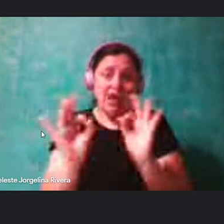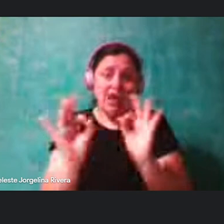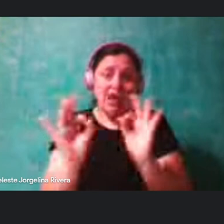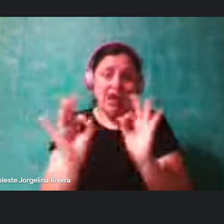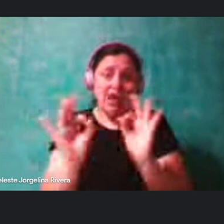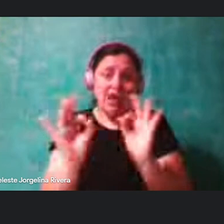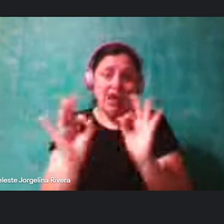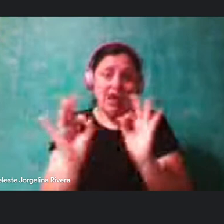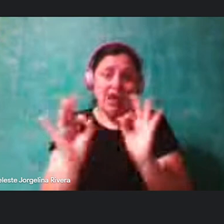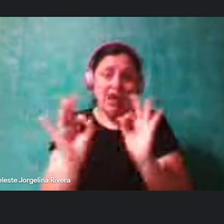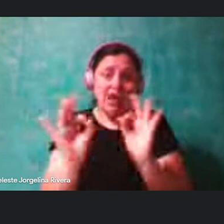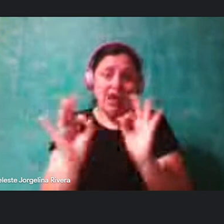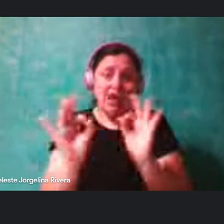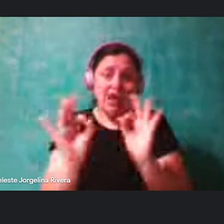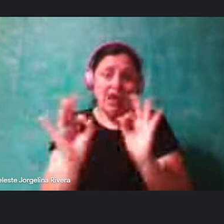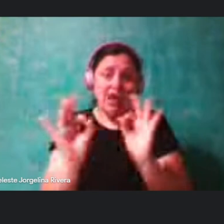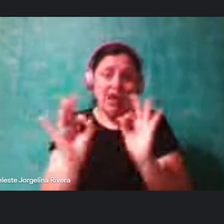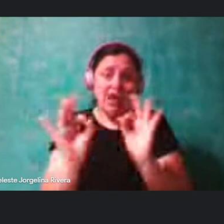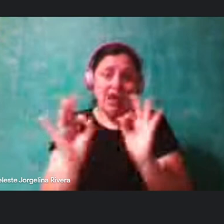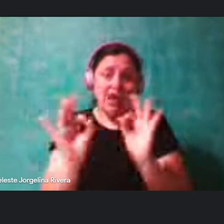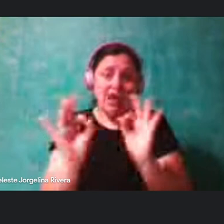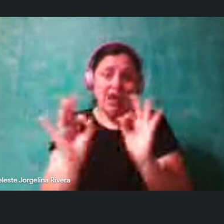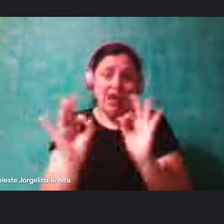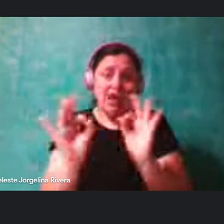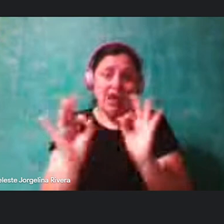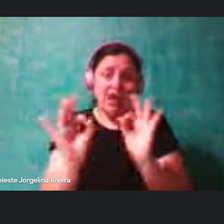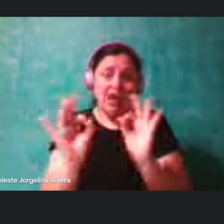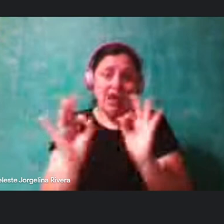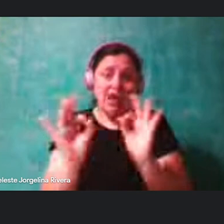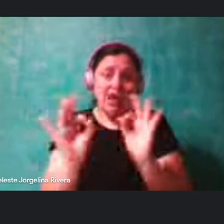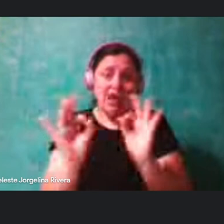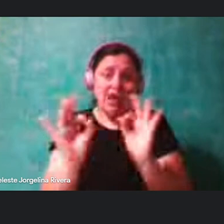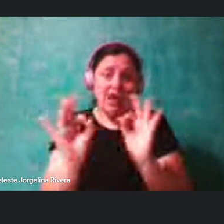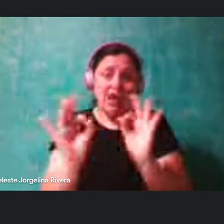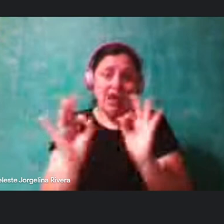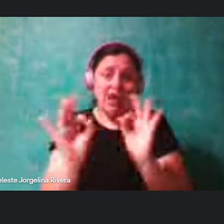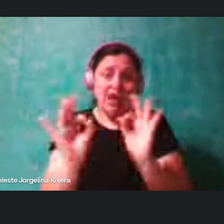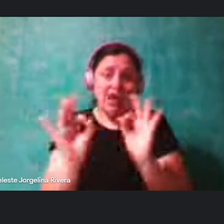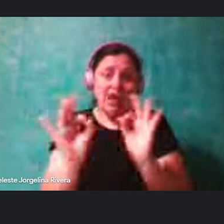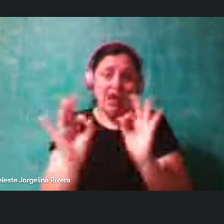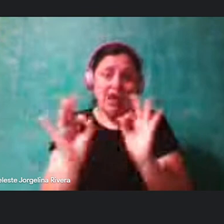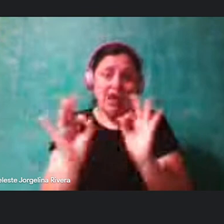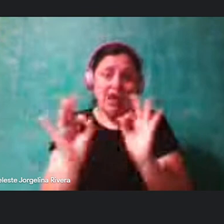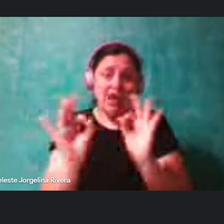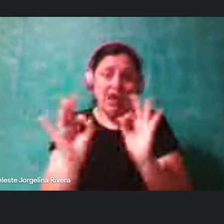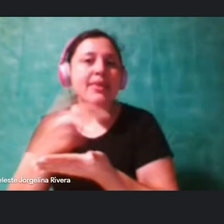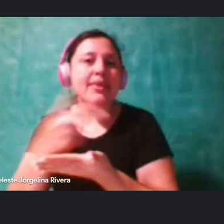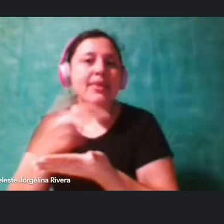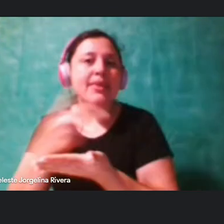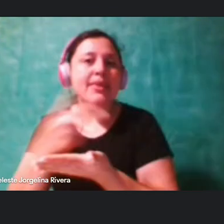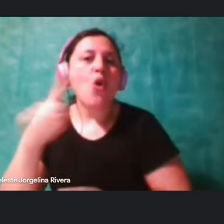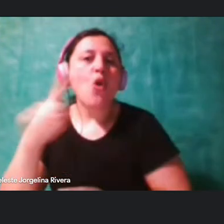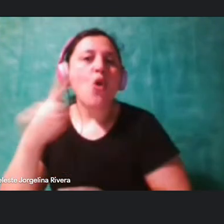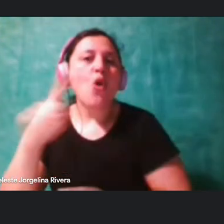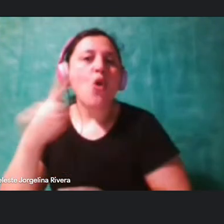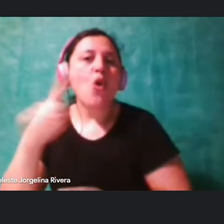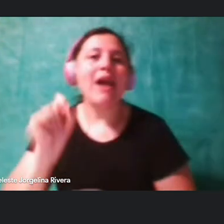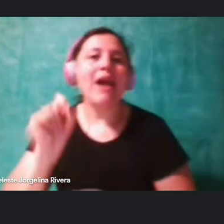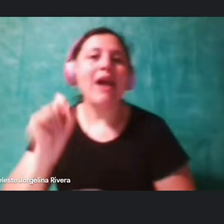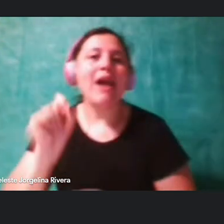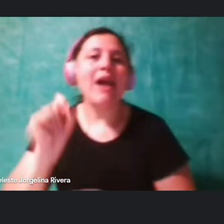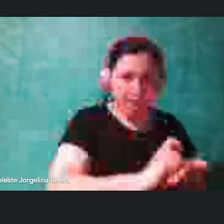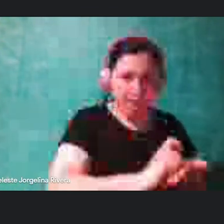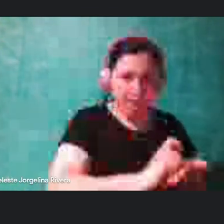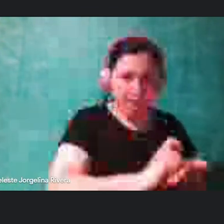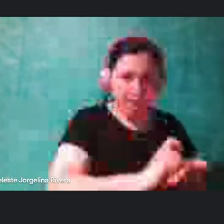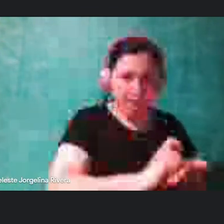esto? ¿Con lo otro? ¿Cuál es tu versión? Voy a ir tomando nota de eso, porque necesito esa respuesta de ustedes. Y más